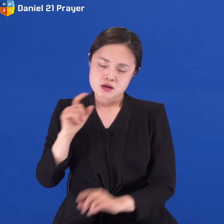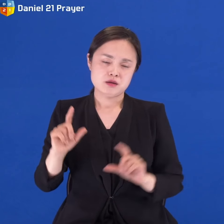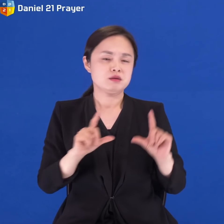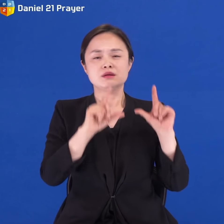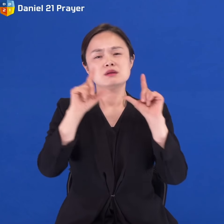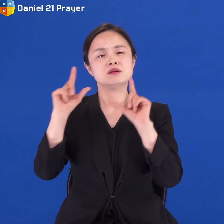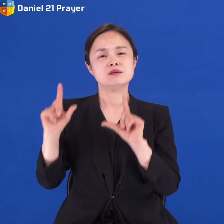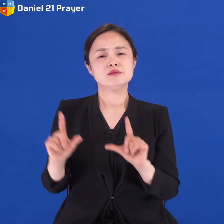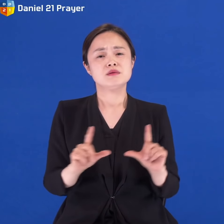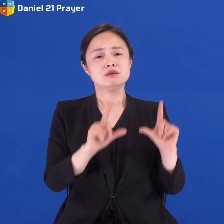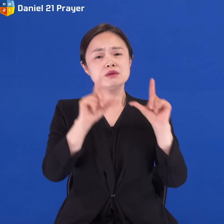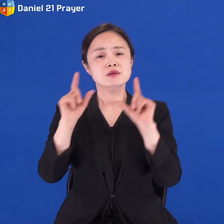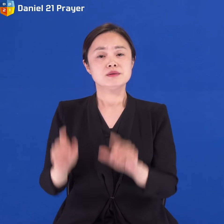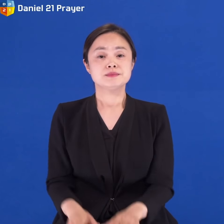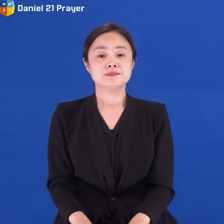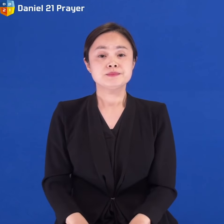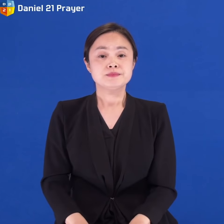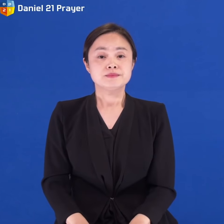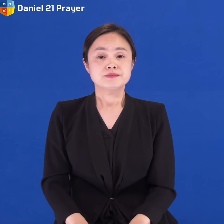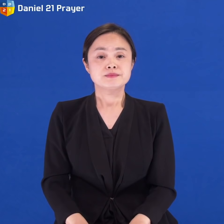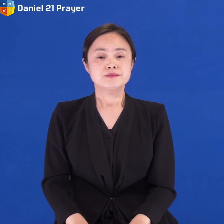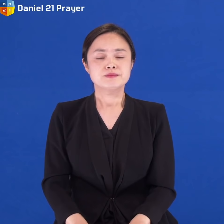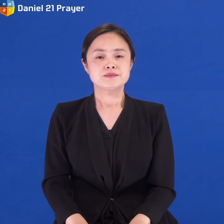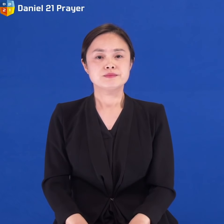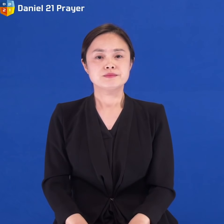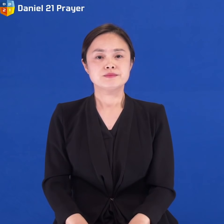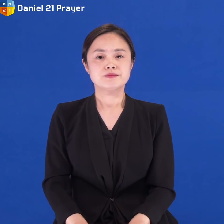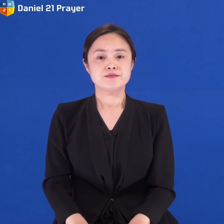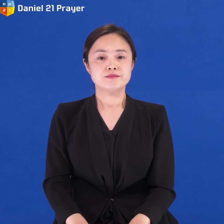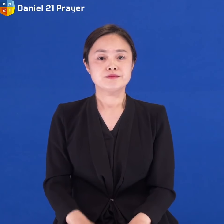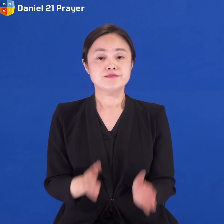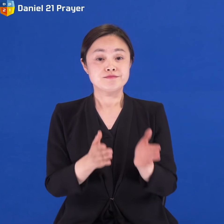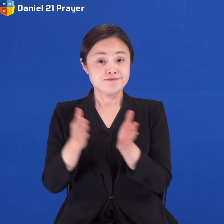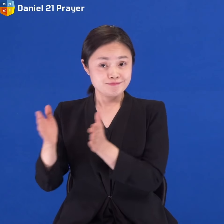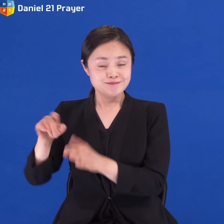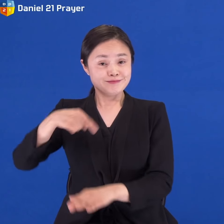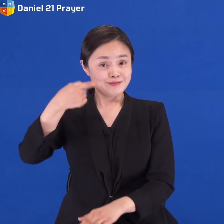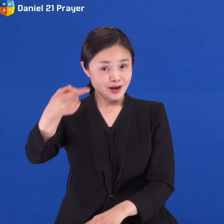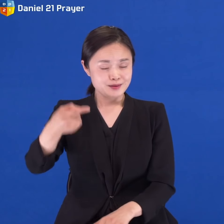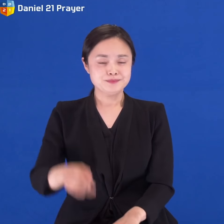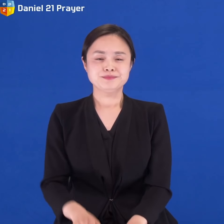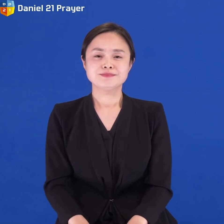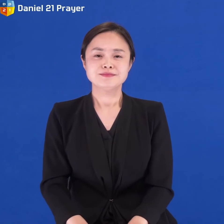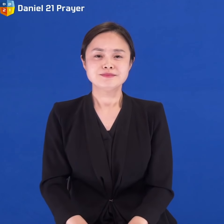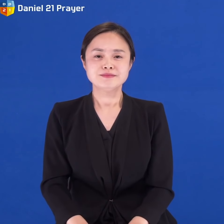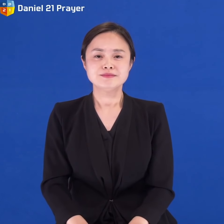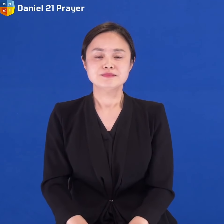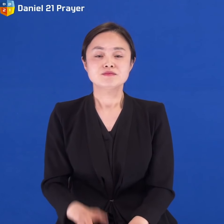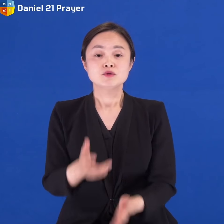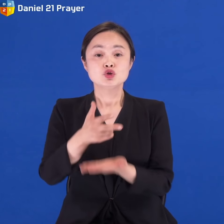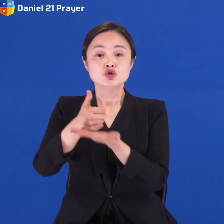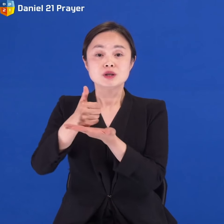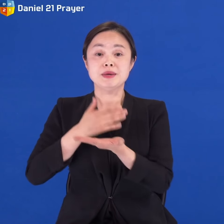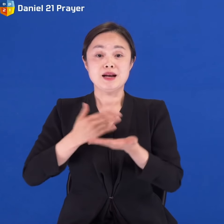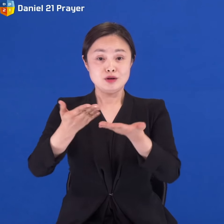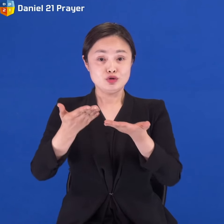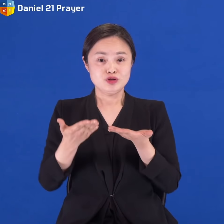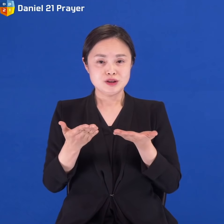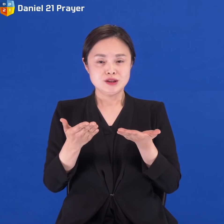자, 다음으로 극적인 관계로 넘어가겠습니다. 주님이 알려주신 좁은 길에 섰습니다.